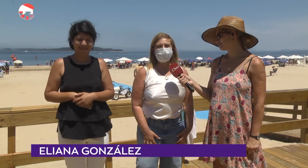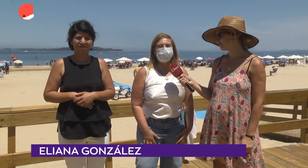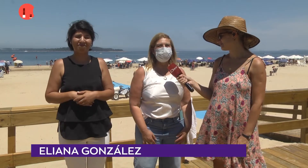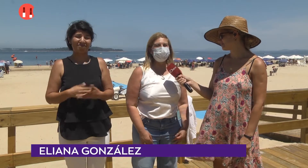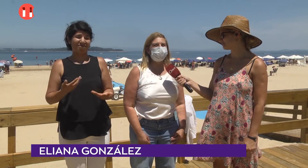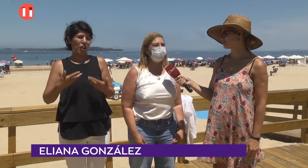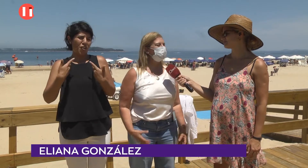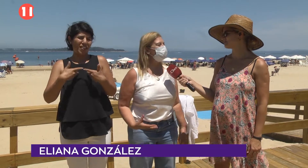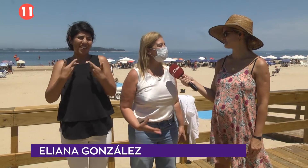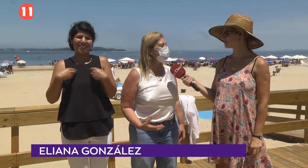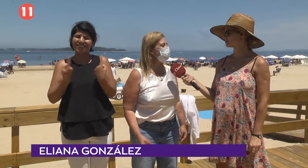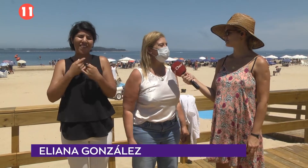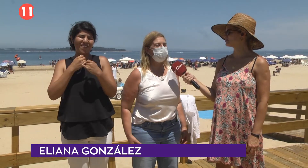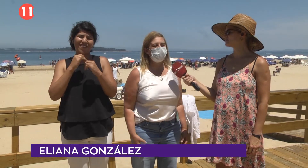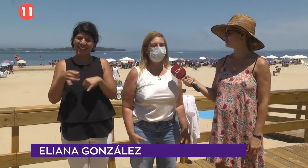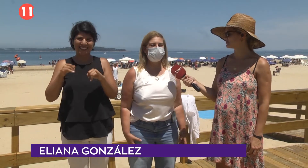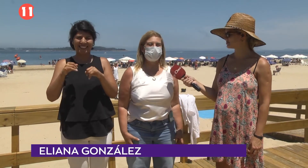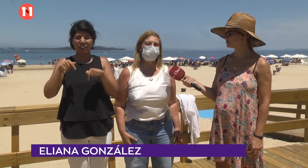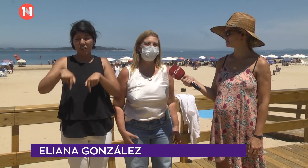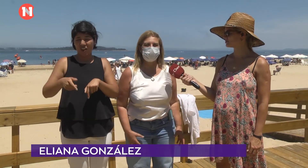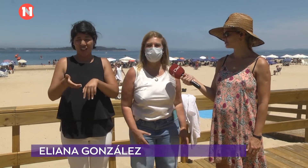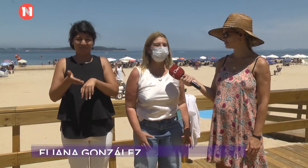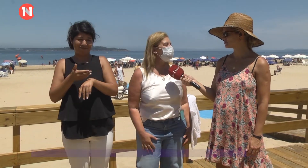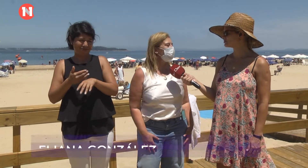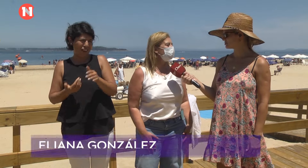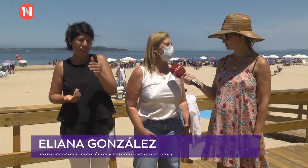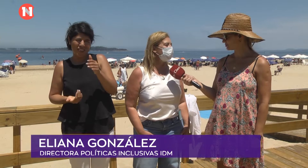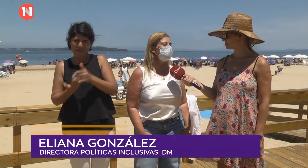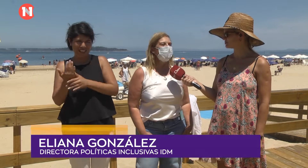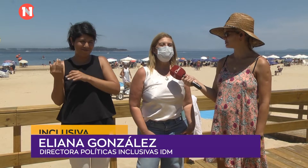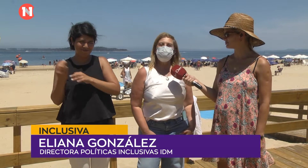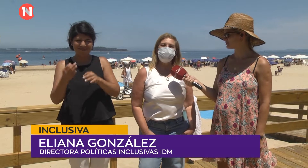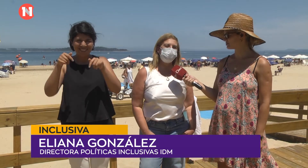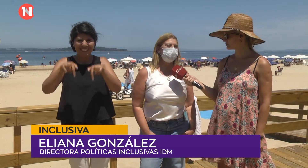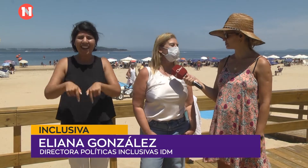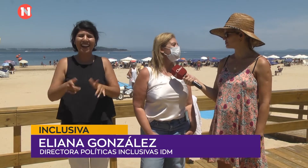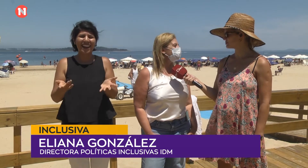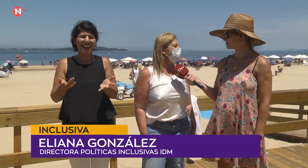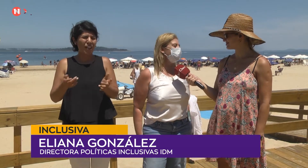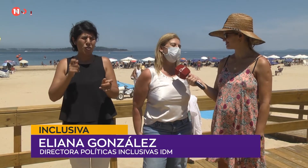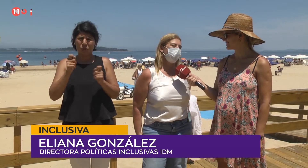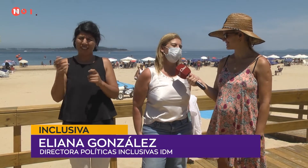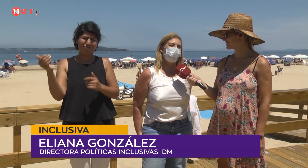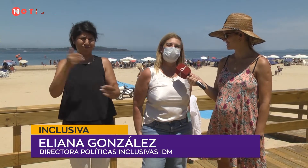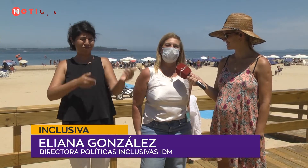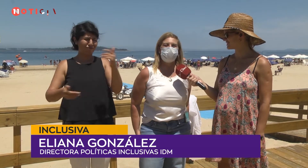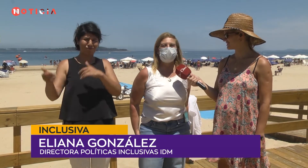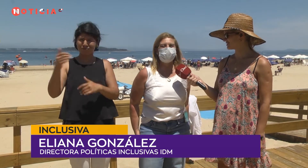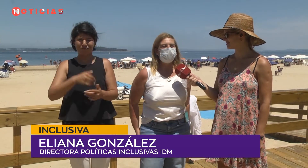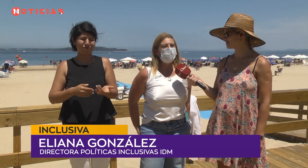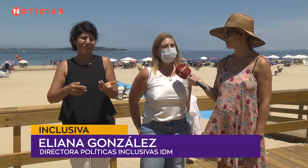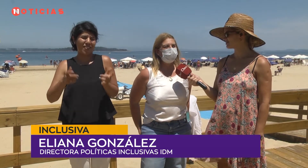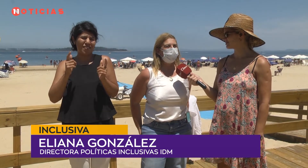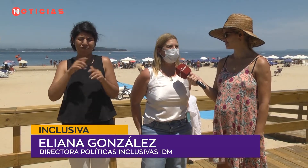sumamente contentos, estamos tan felices. Hoy a la mañana estamos desde muy tempranito acá, muchos turistas, la verdad, disfrutando de la